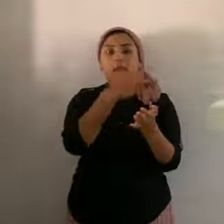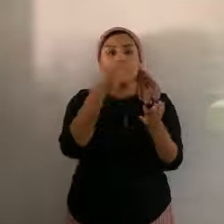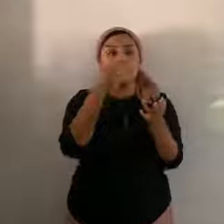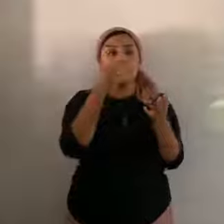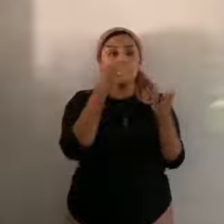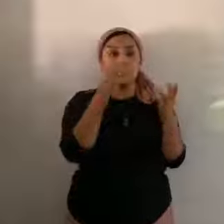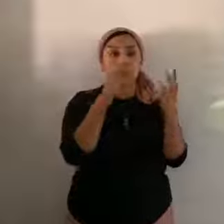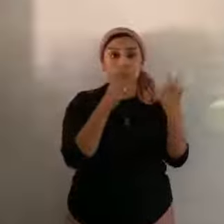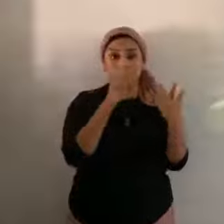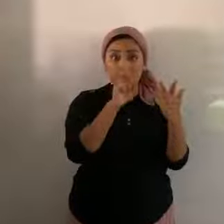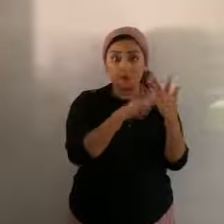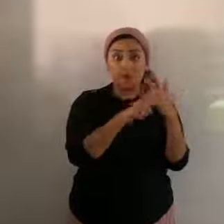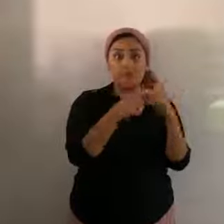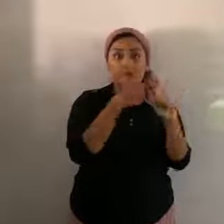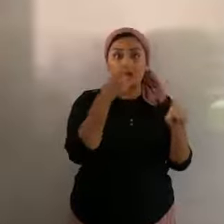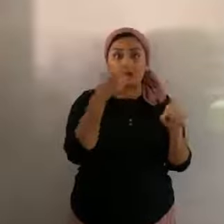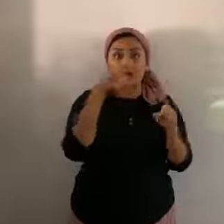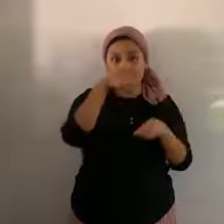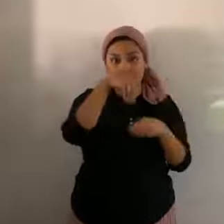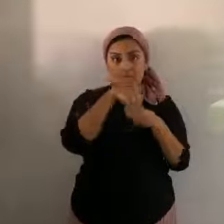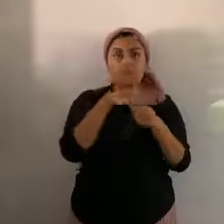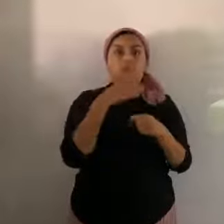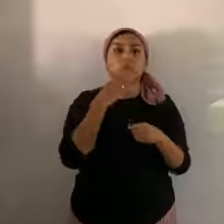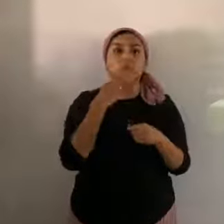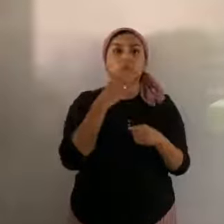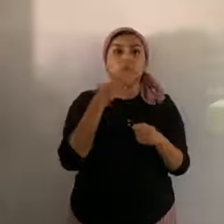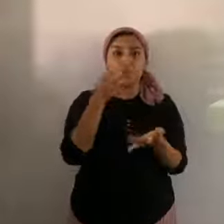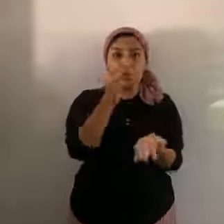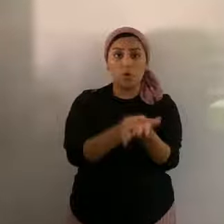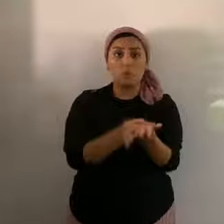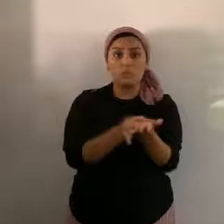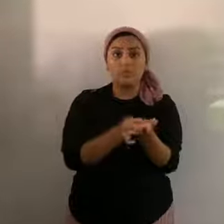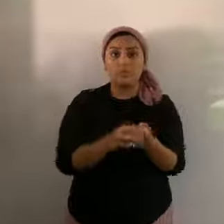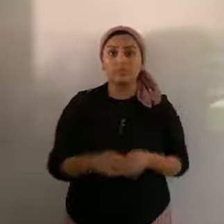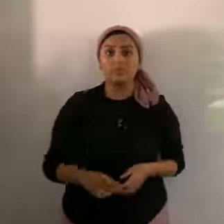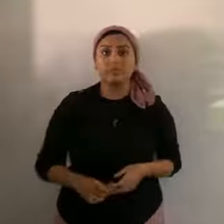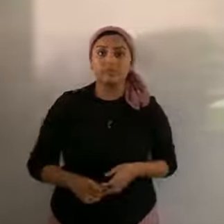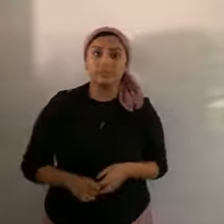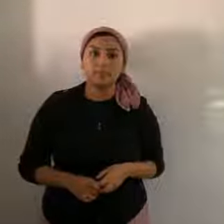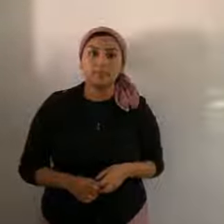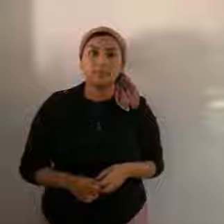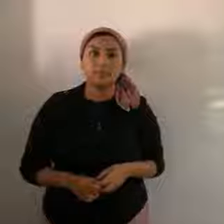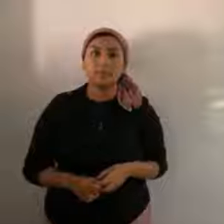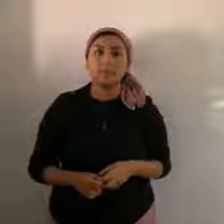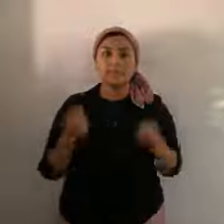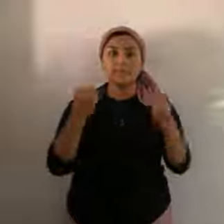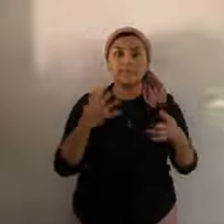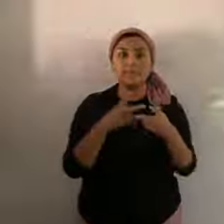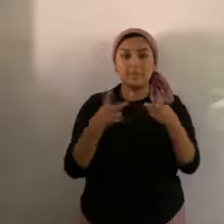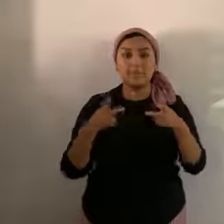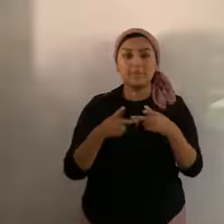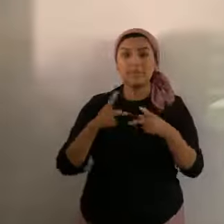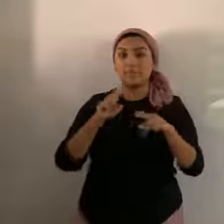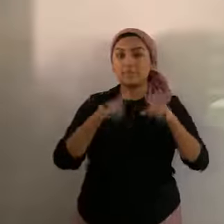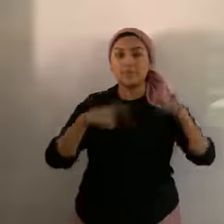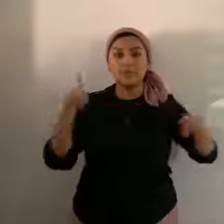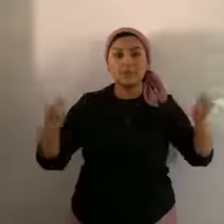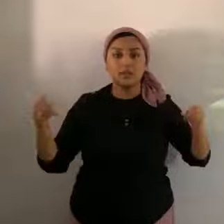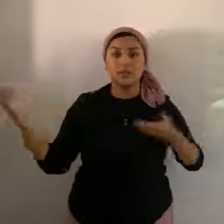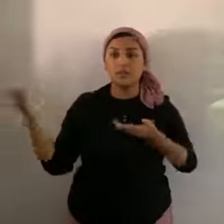y tres, de la moneda local judía. Ahorita lo vamos a administrar. Entonces, llegaban de varias partes y traían